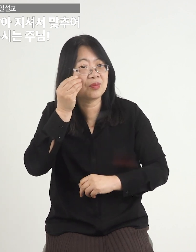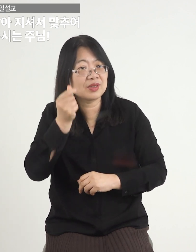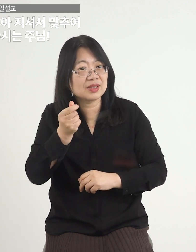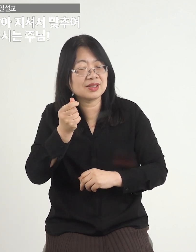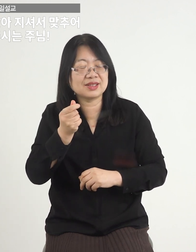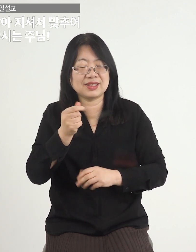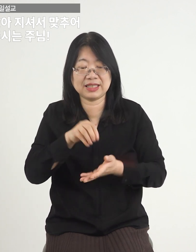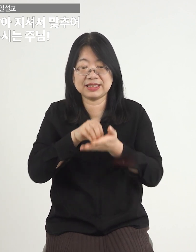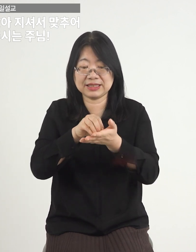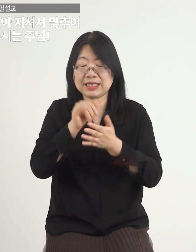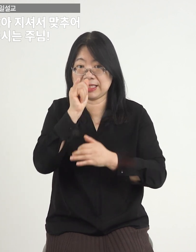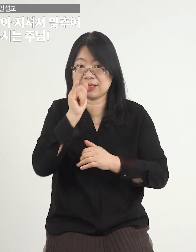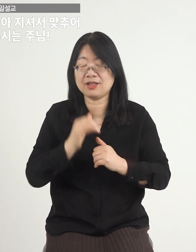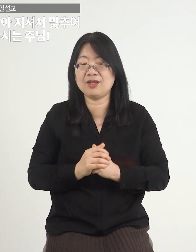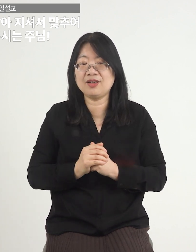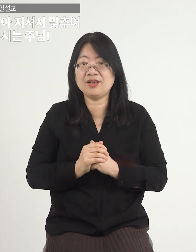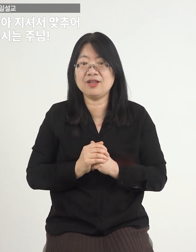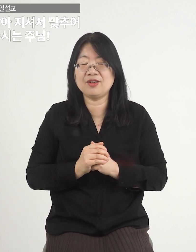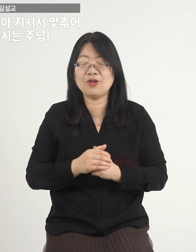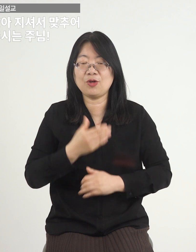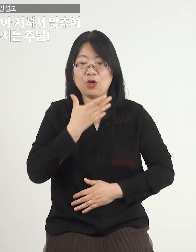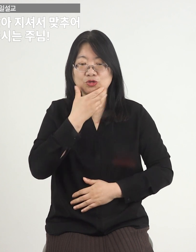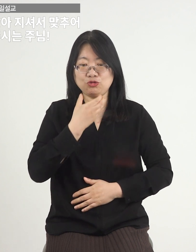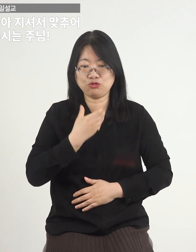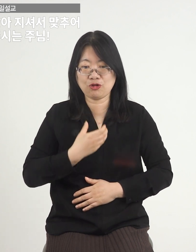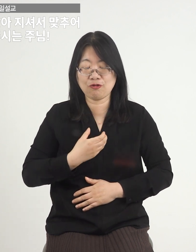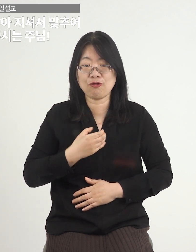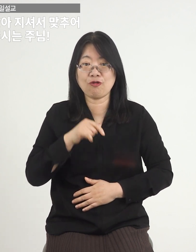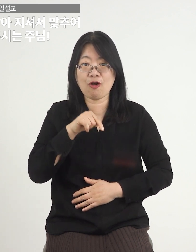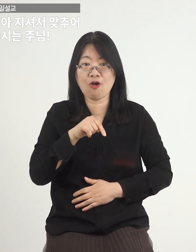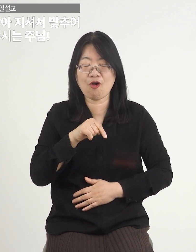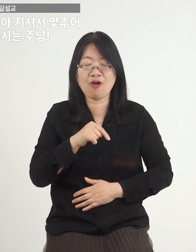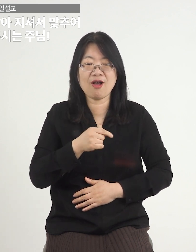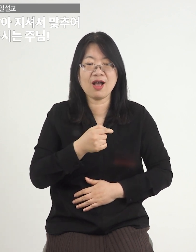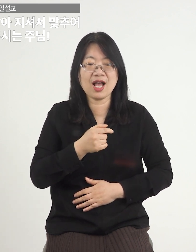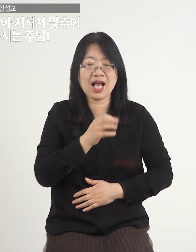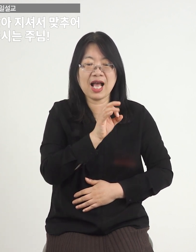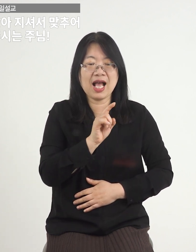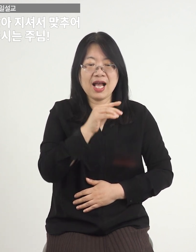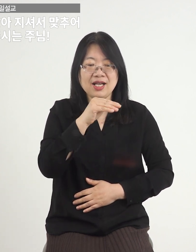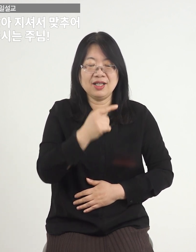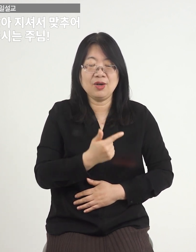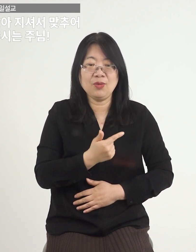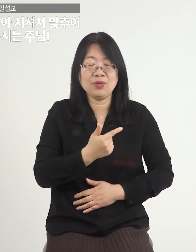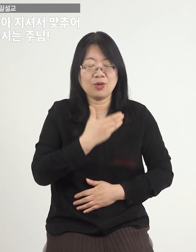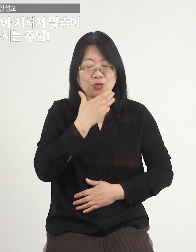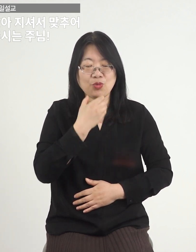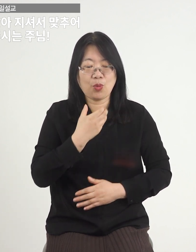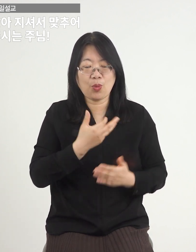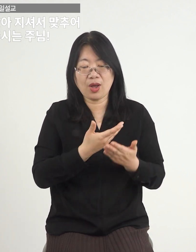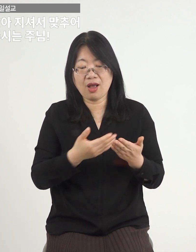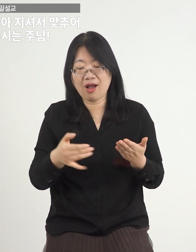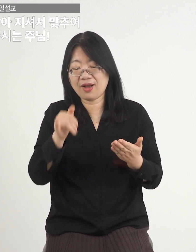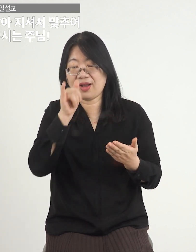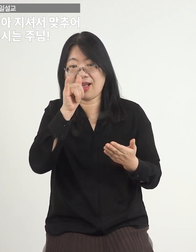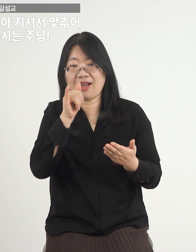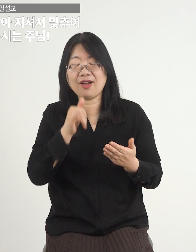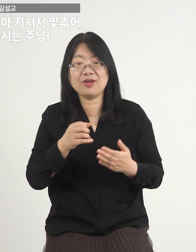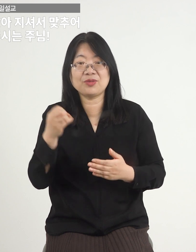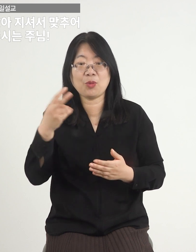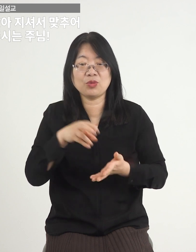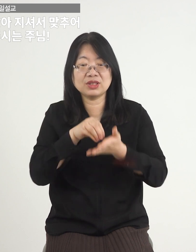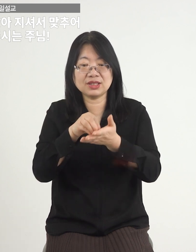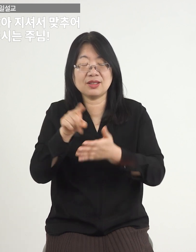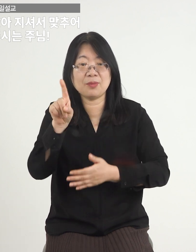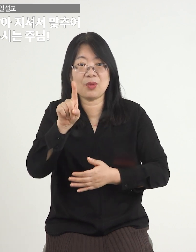기름이 등장을 하죠. 수염, 곧 아론의 수염에 흘러서 또 누가